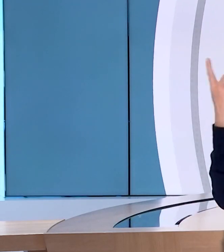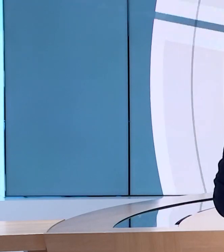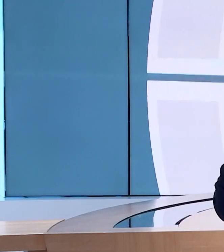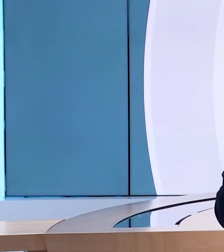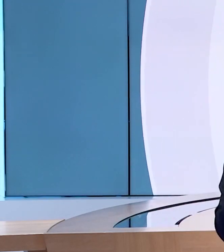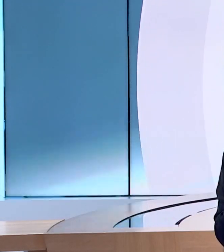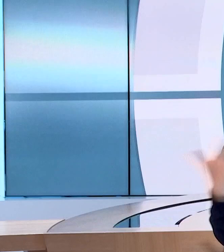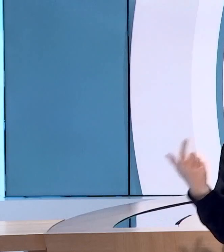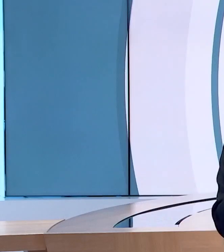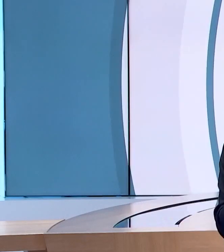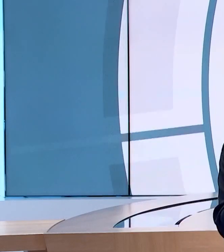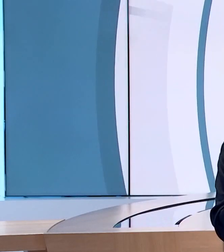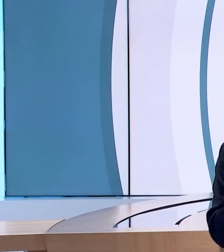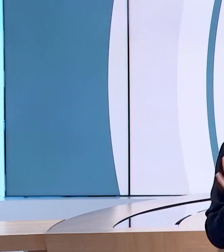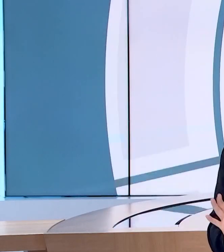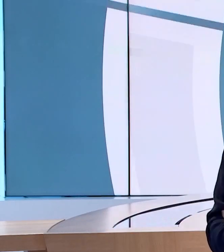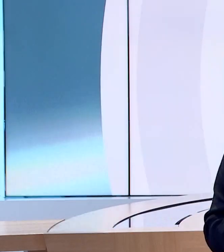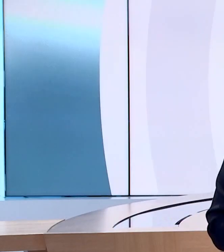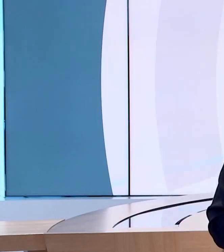serait bien adaptée aux piétons.